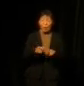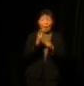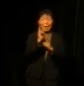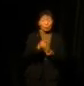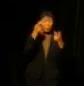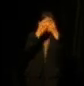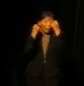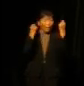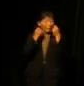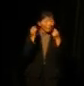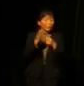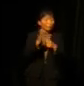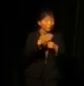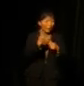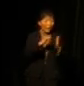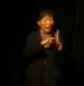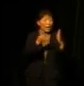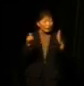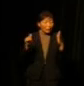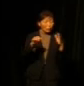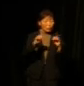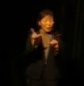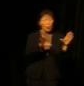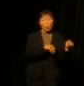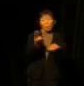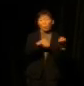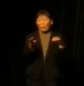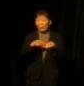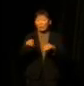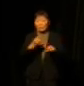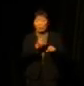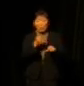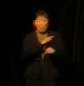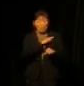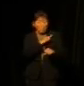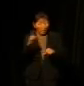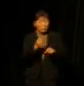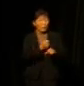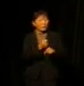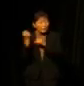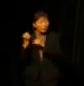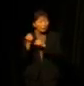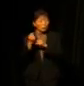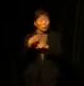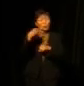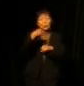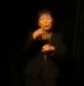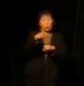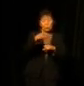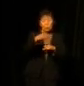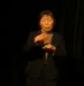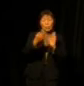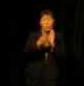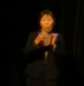教育で家族でバラバラでもまず逃げるっていうね、教育ね、防災教育を受けている。で、家族、